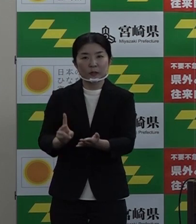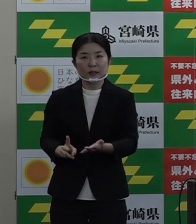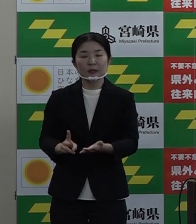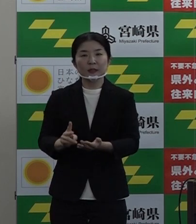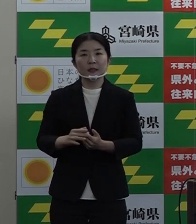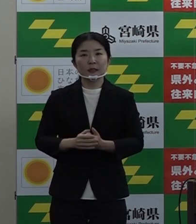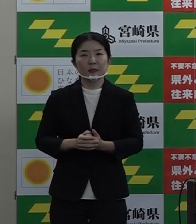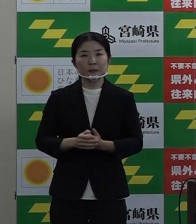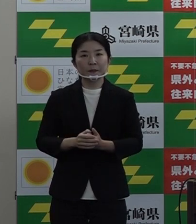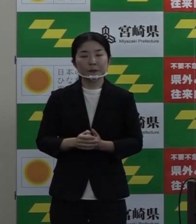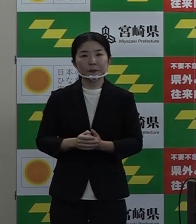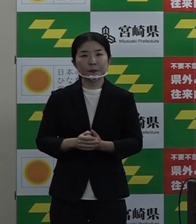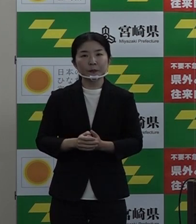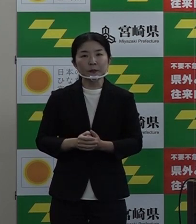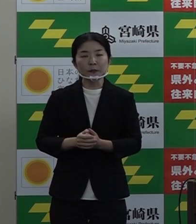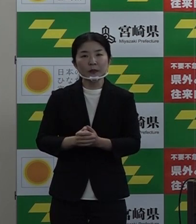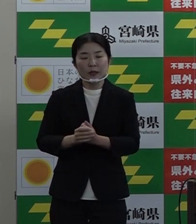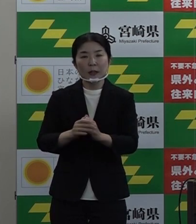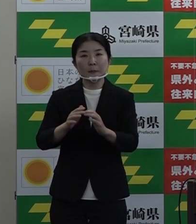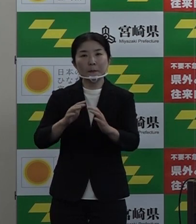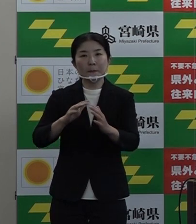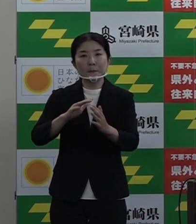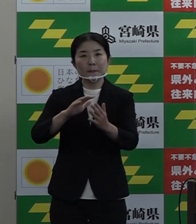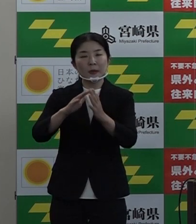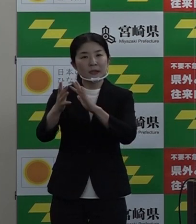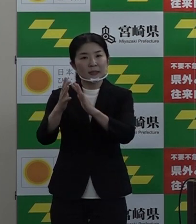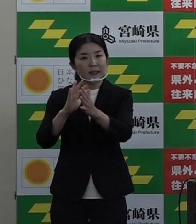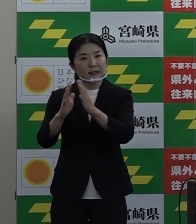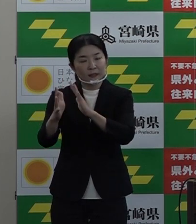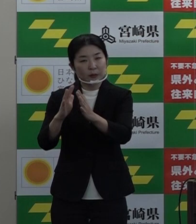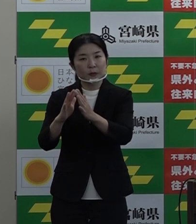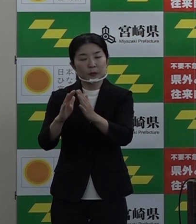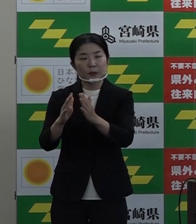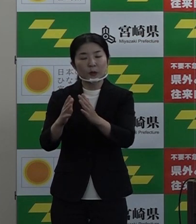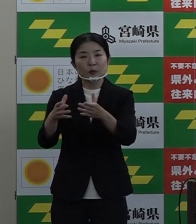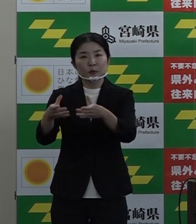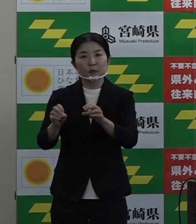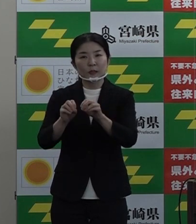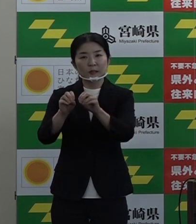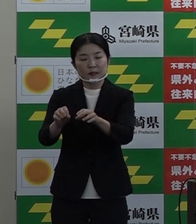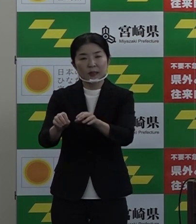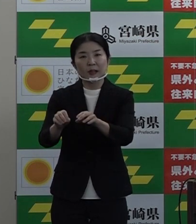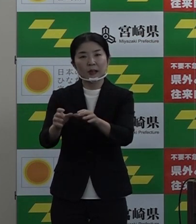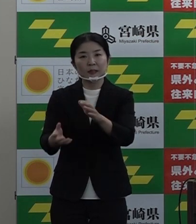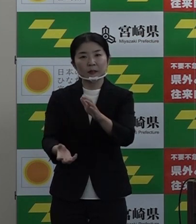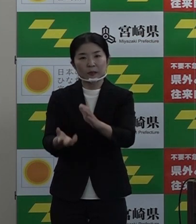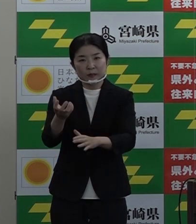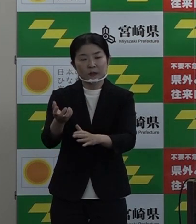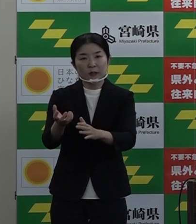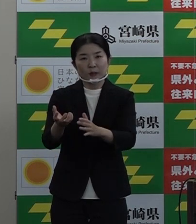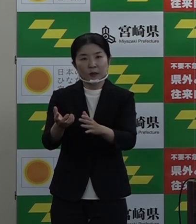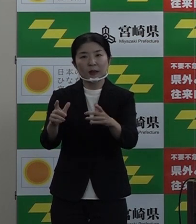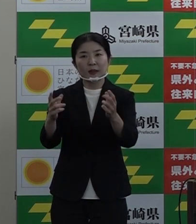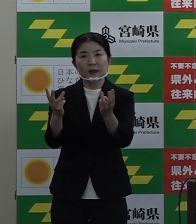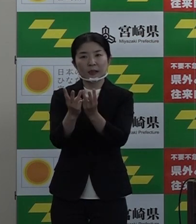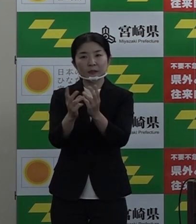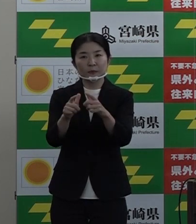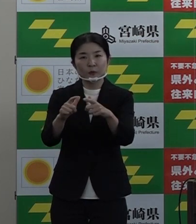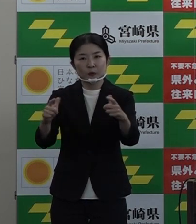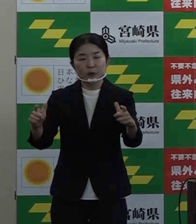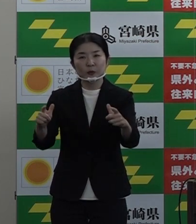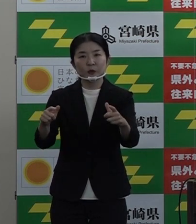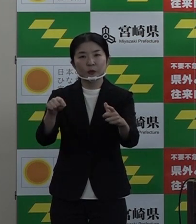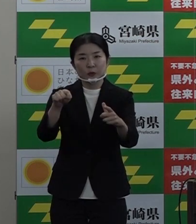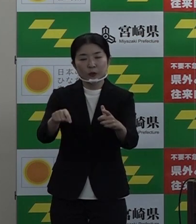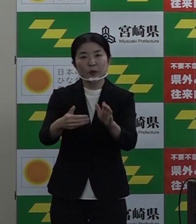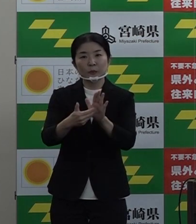ところ、繁華街でのそういう広がりというところにはつながっていない、もしそれをなくす防ぐこと